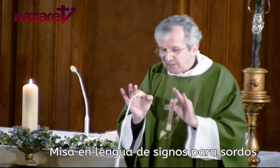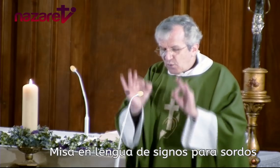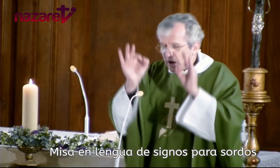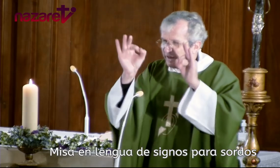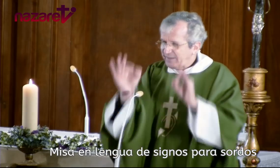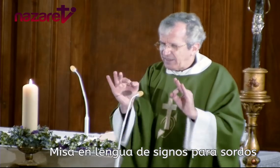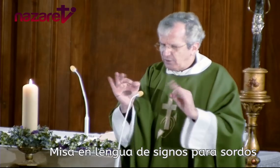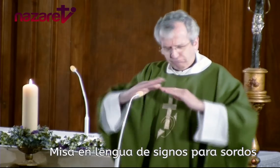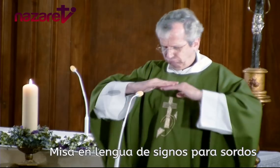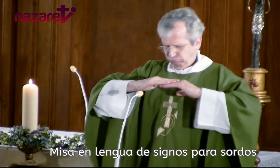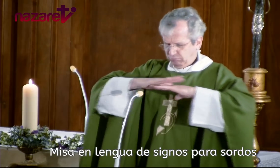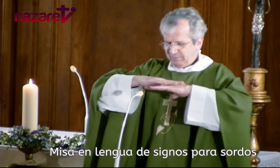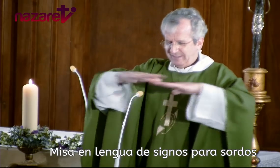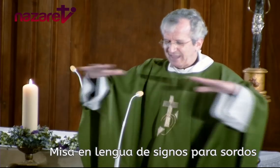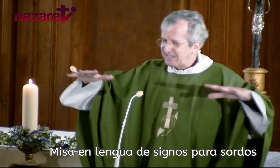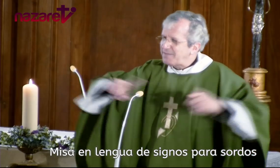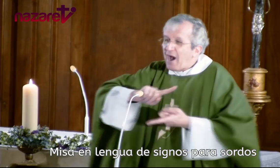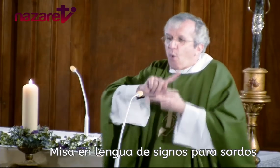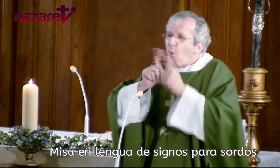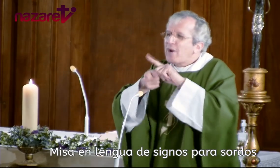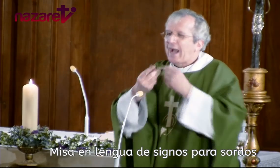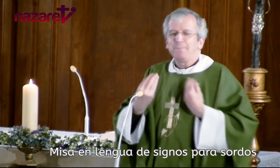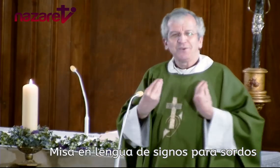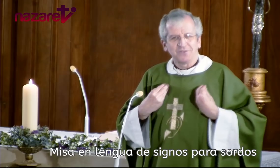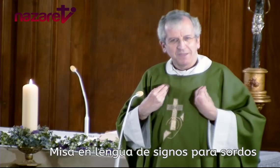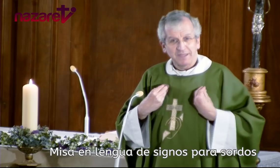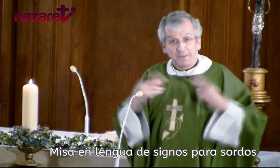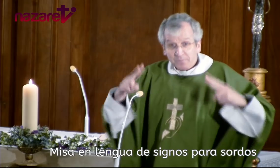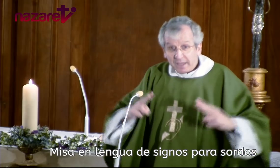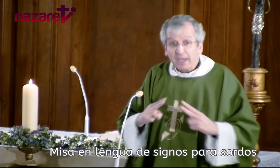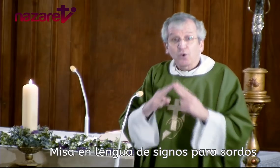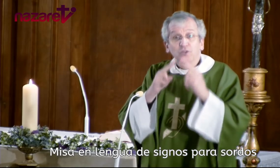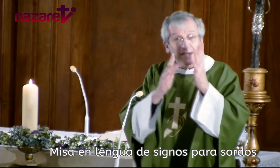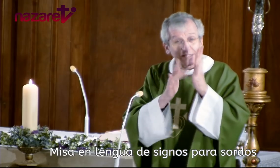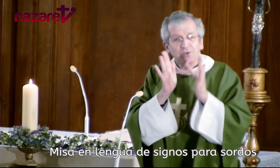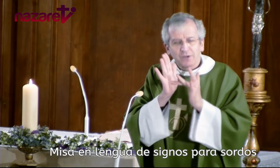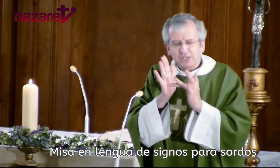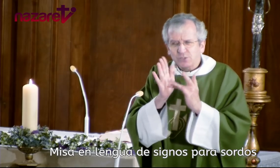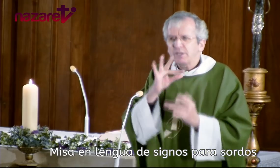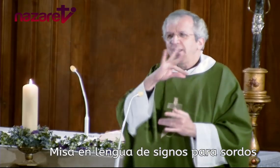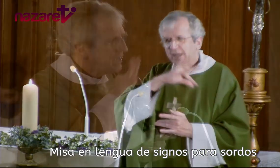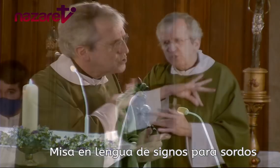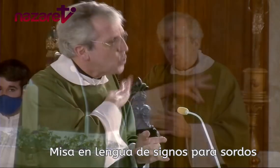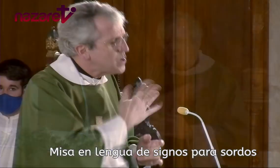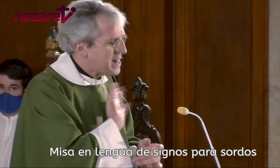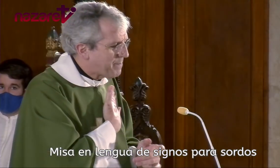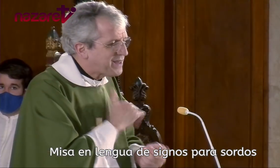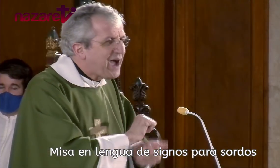una orientación decisiva, un cambio de vida. Encontrarse con Jesús es una llamada a